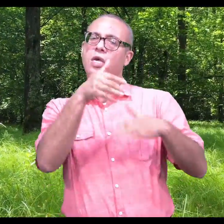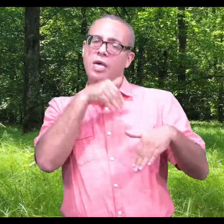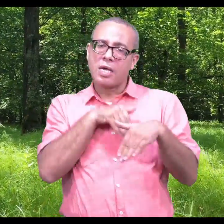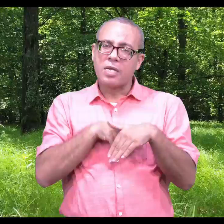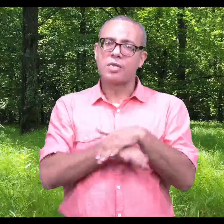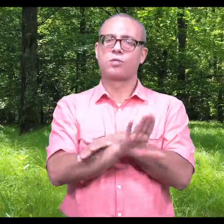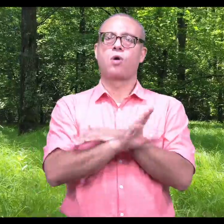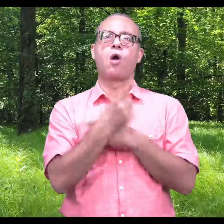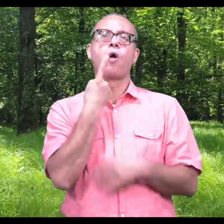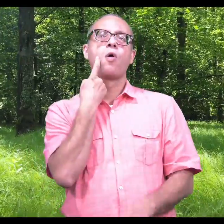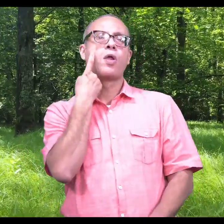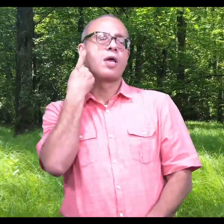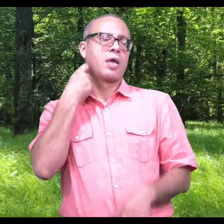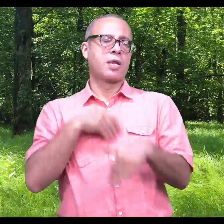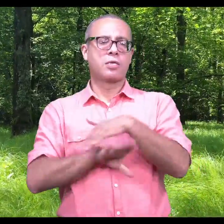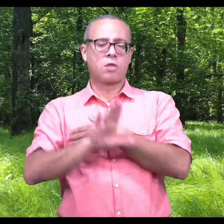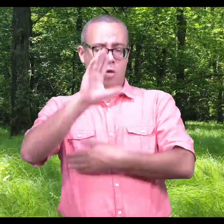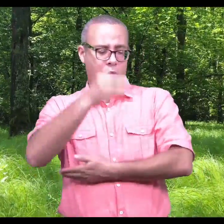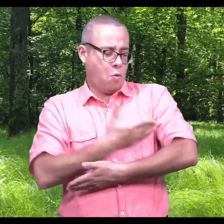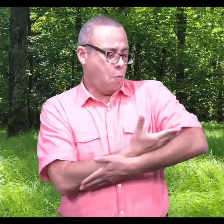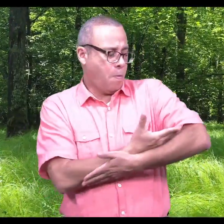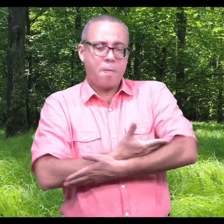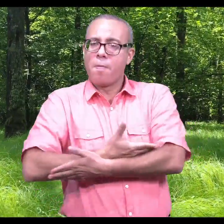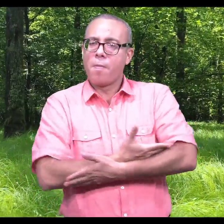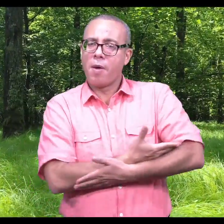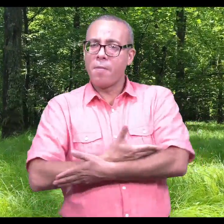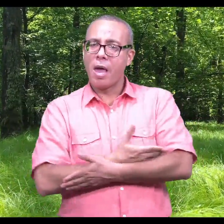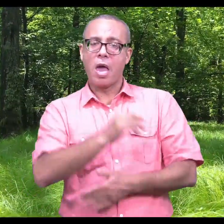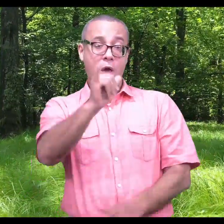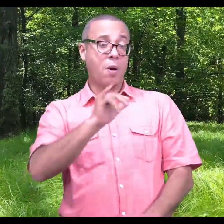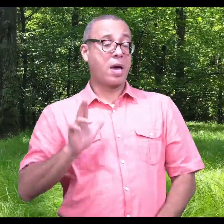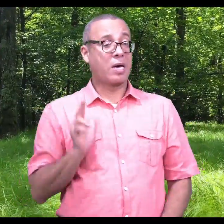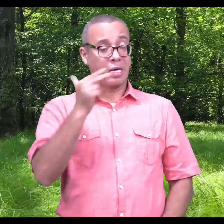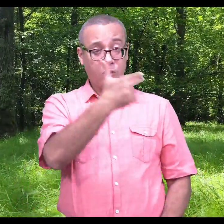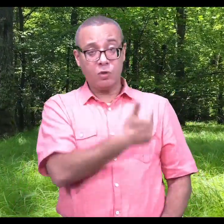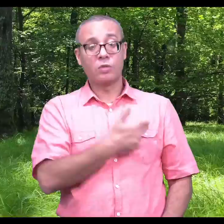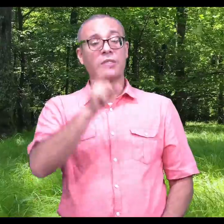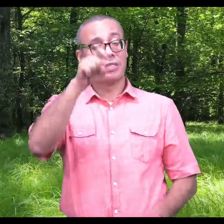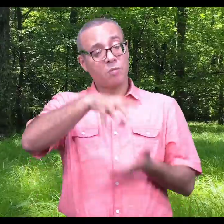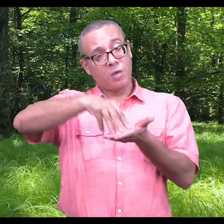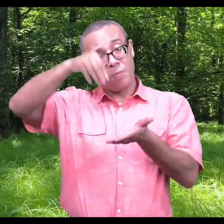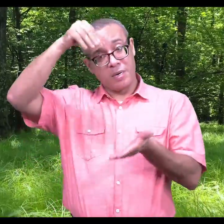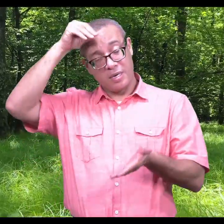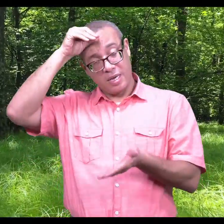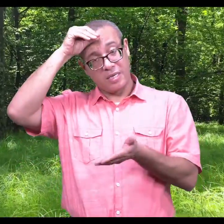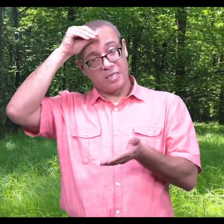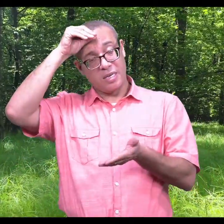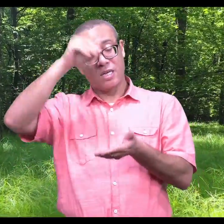las mismas cosas que todos nosotros hemos tenido que aprender durante nuestro crecimiento para llegar a la adultez.